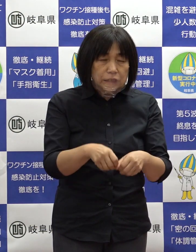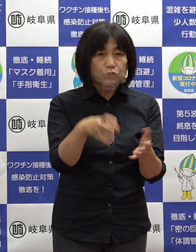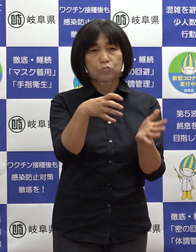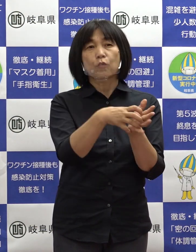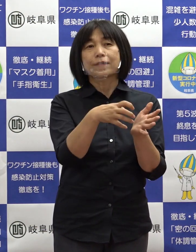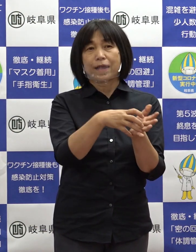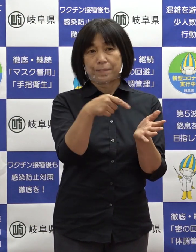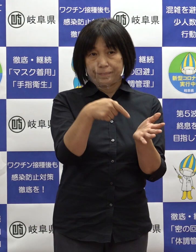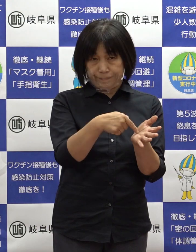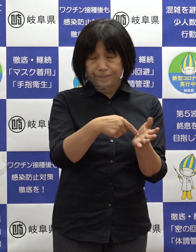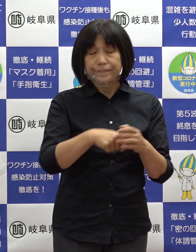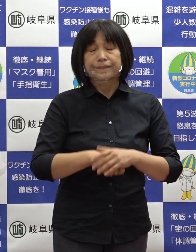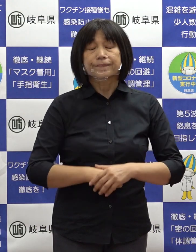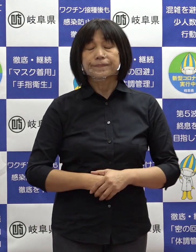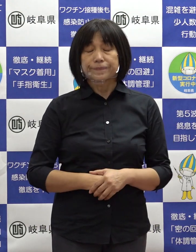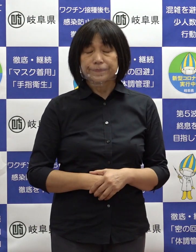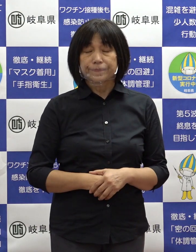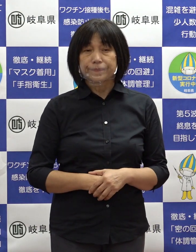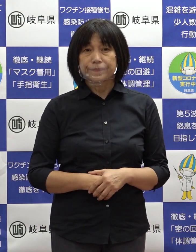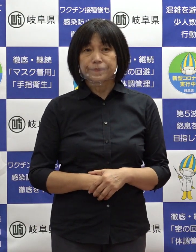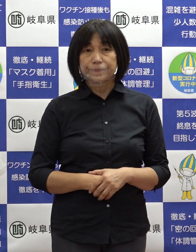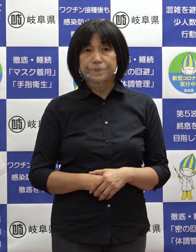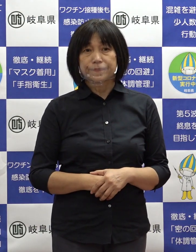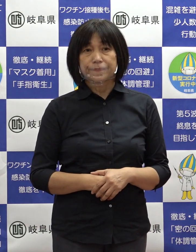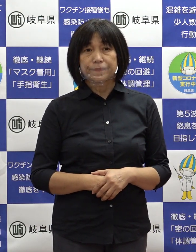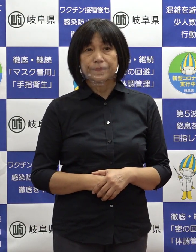ます。それから、